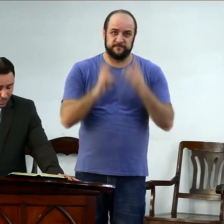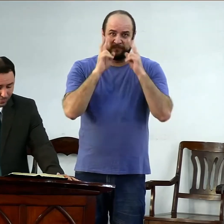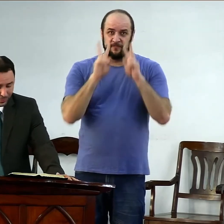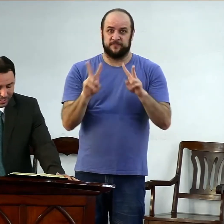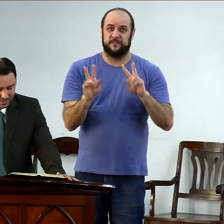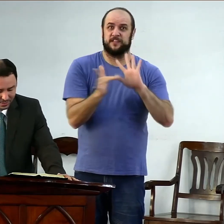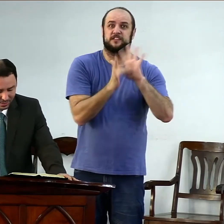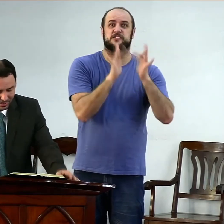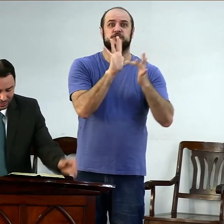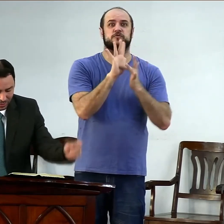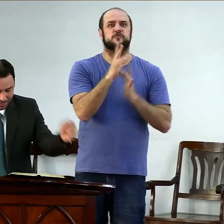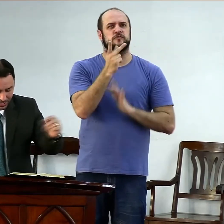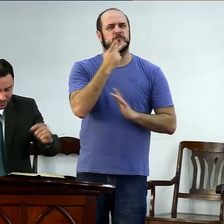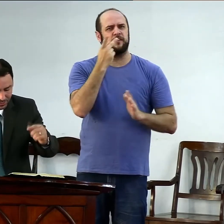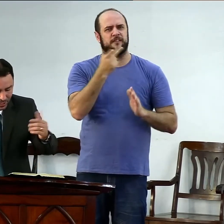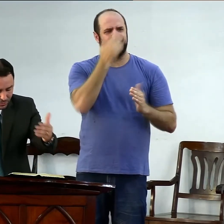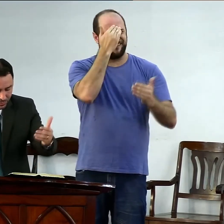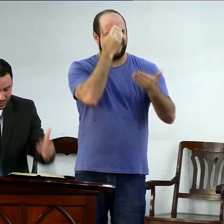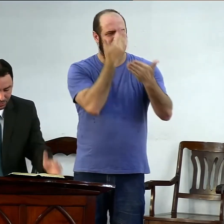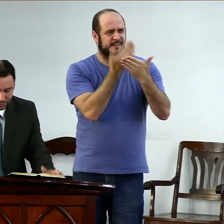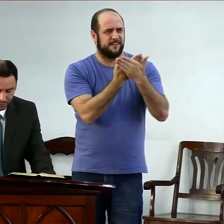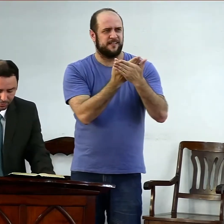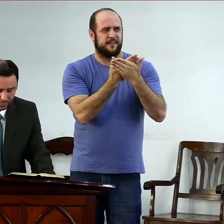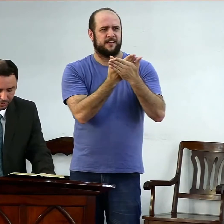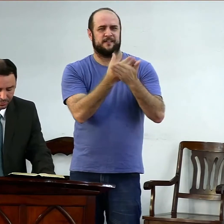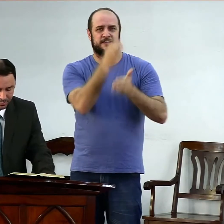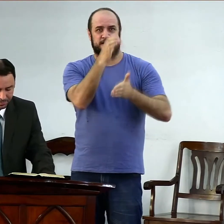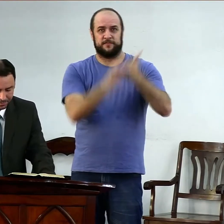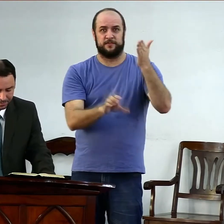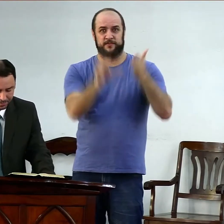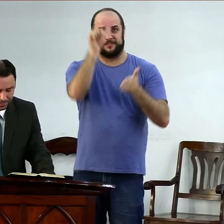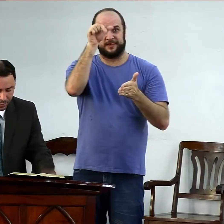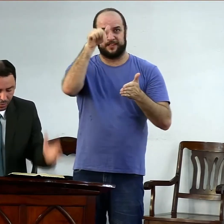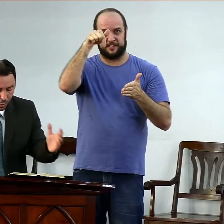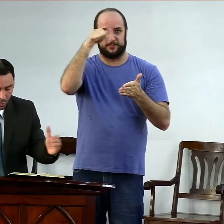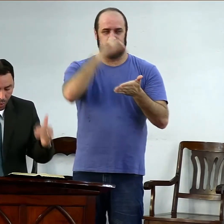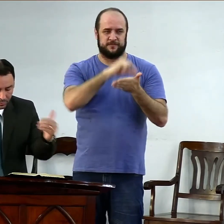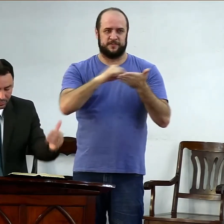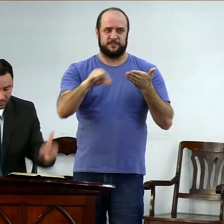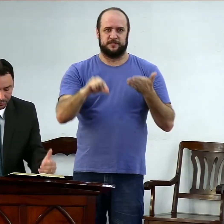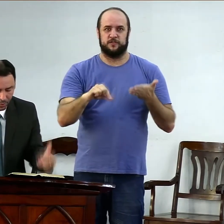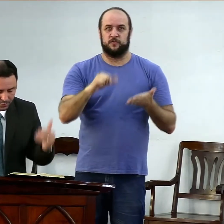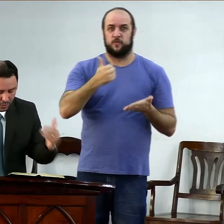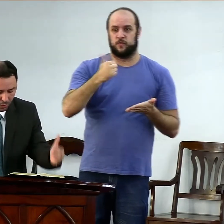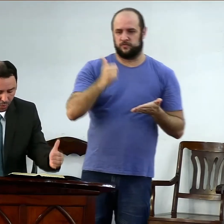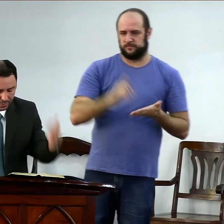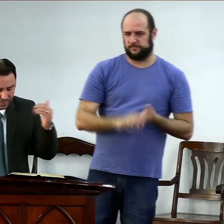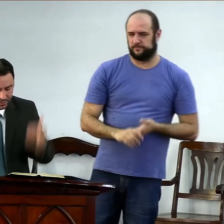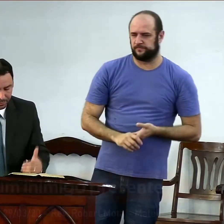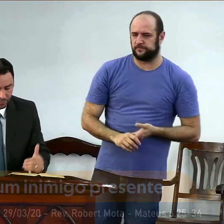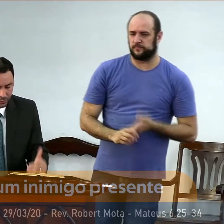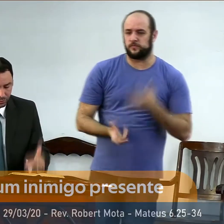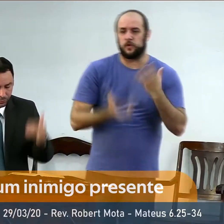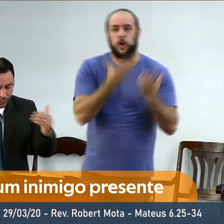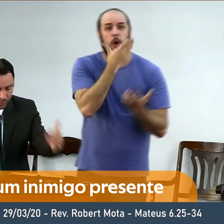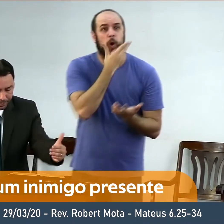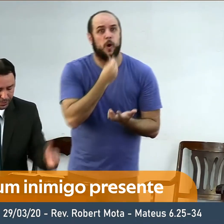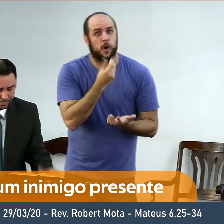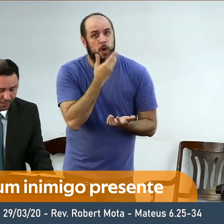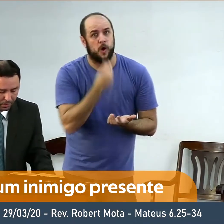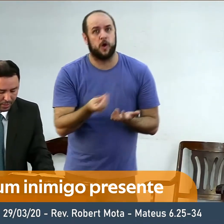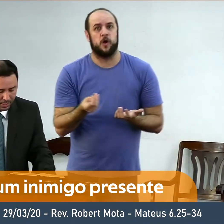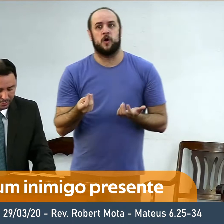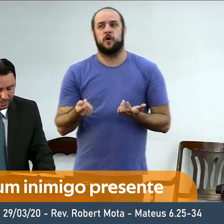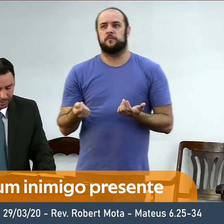Jesus à confiança, no capítulo 7, os versículos de 9 a 11. Ou qual dentre vós é o homem que, se porventura o filho lhe